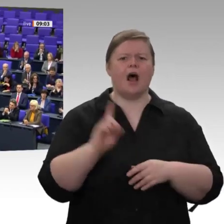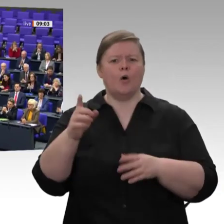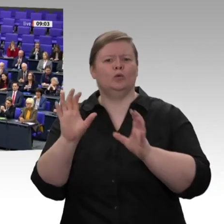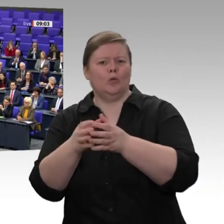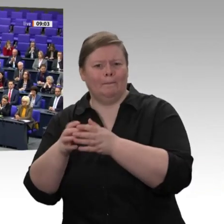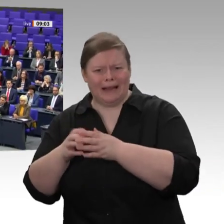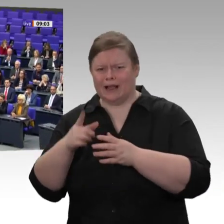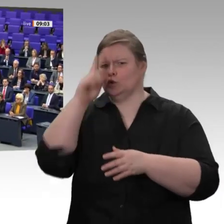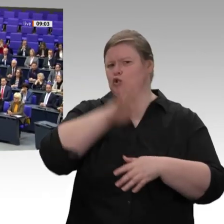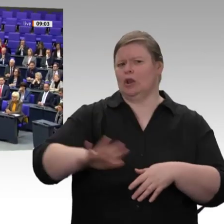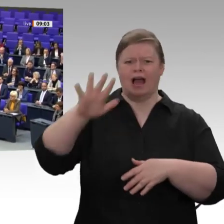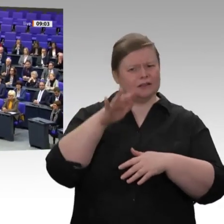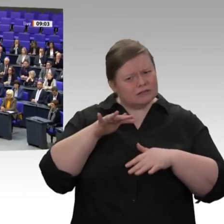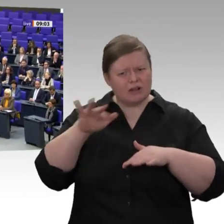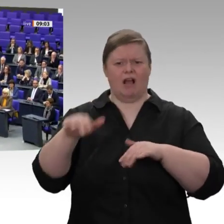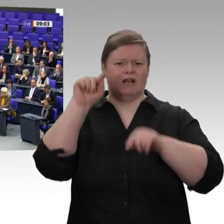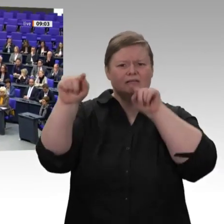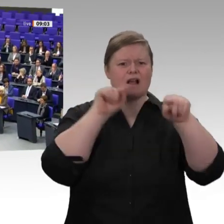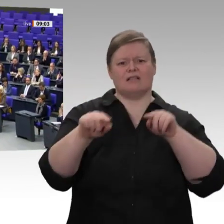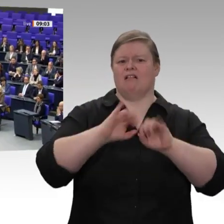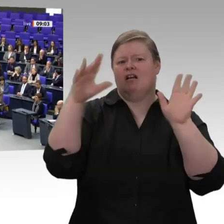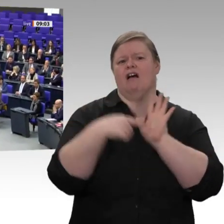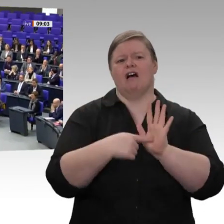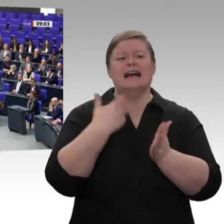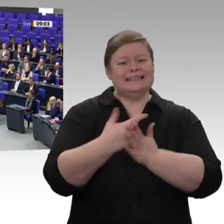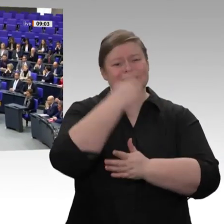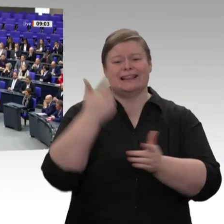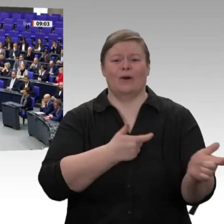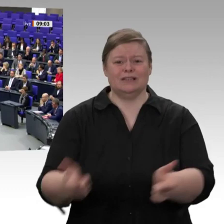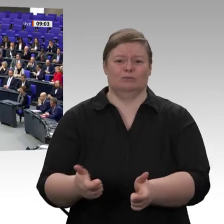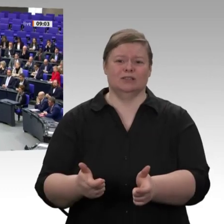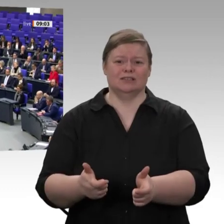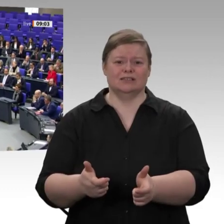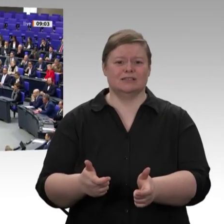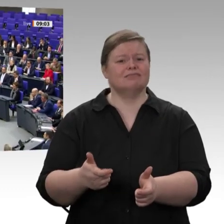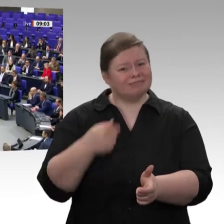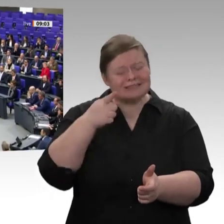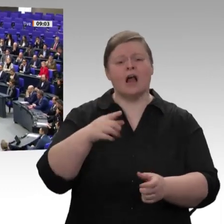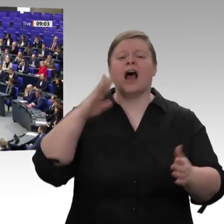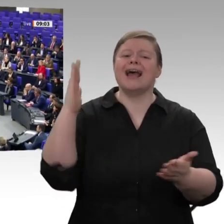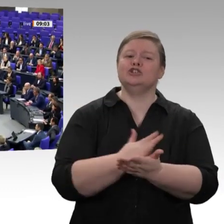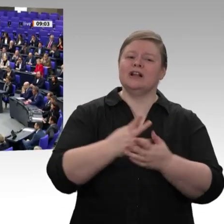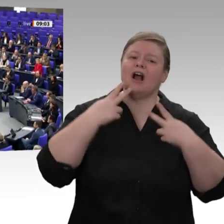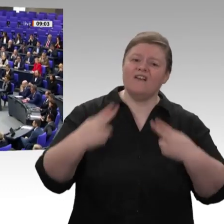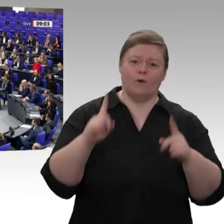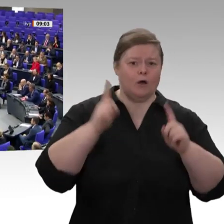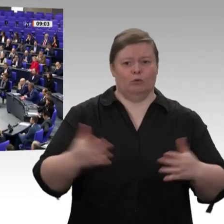Und das geht nur, wenn wir endlich besser werden bei der konsequenten Durchsetzung des Rechts.